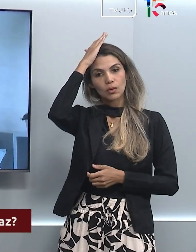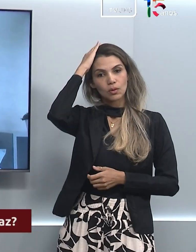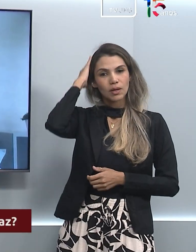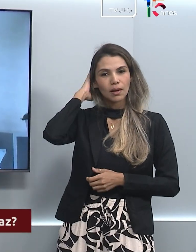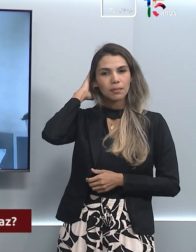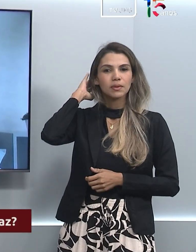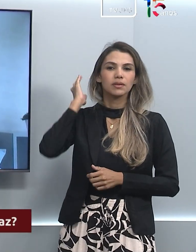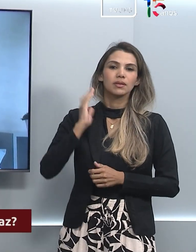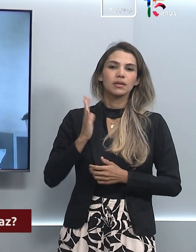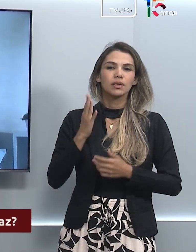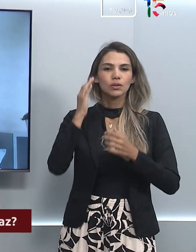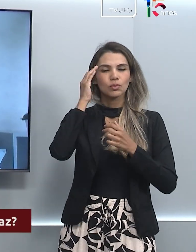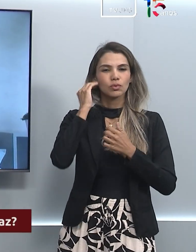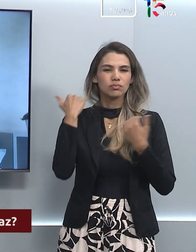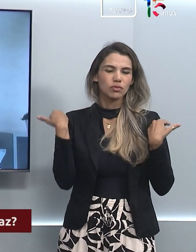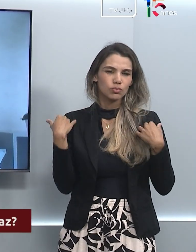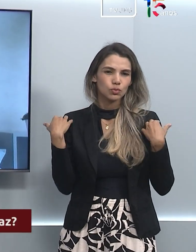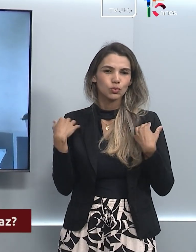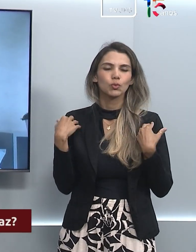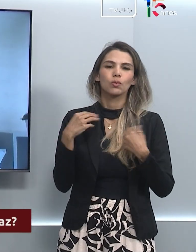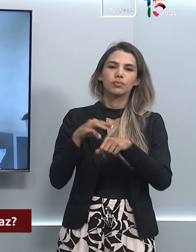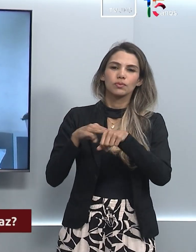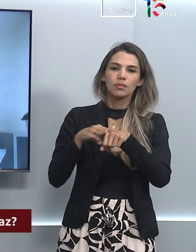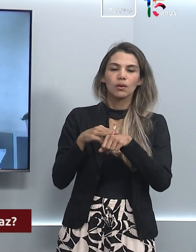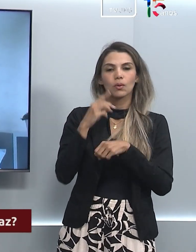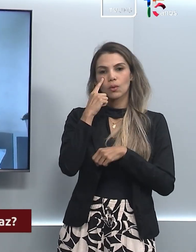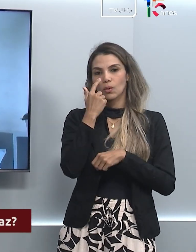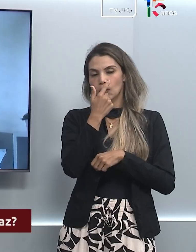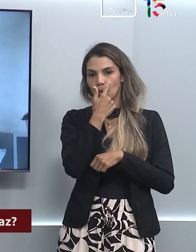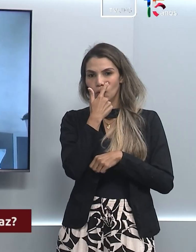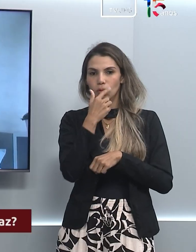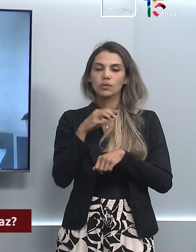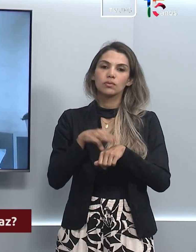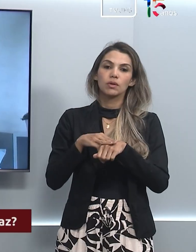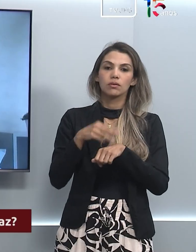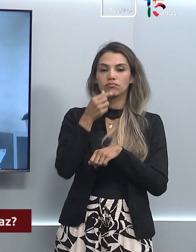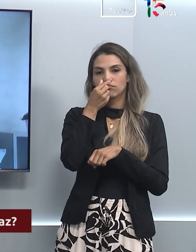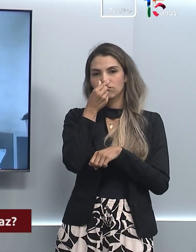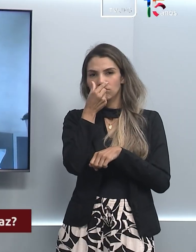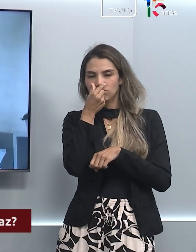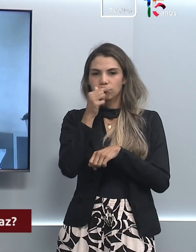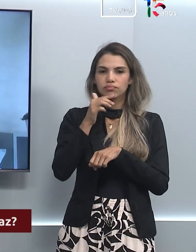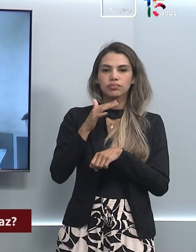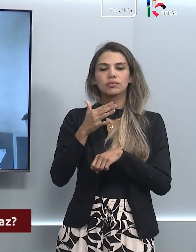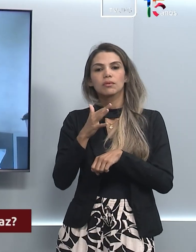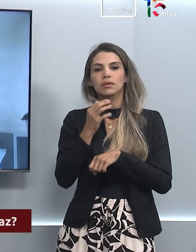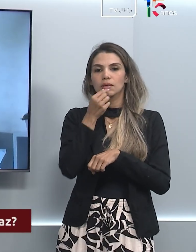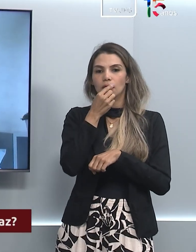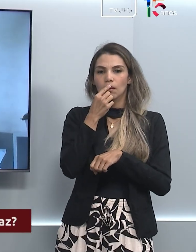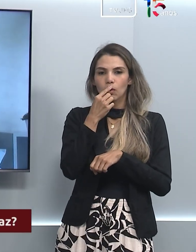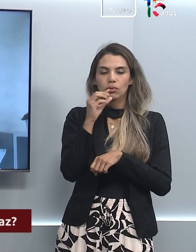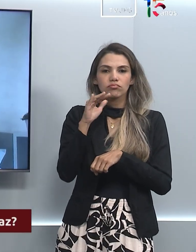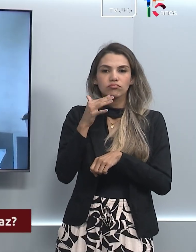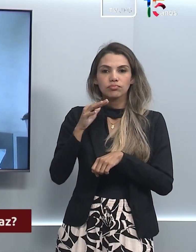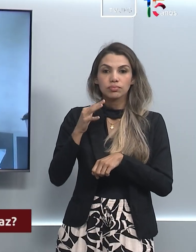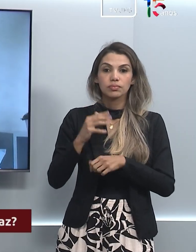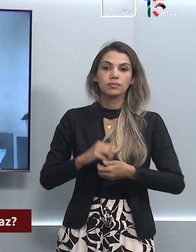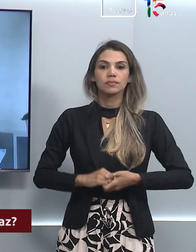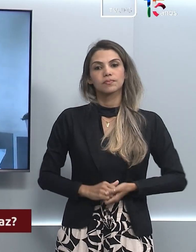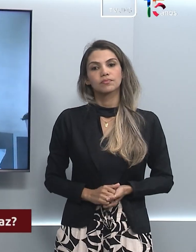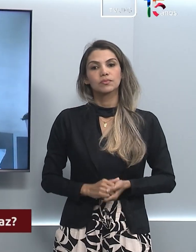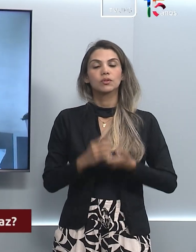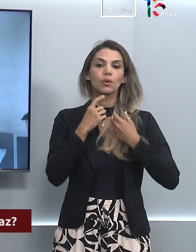na altura dos ombros castanhos, olhos castanhos, nariz médio, boca média, eu